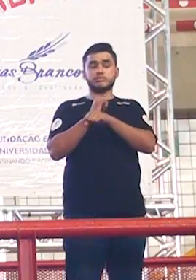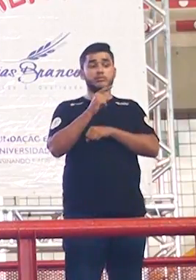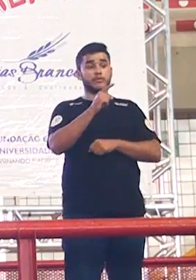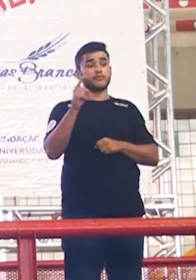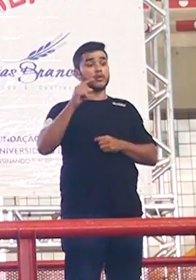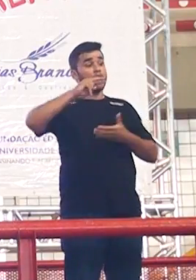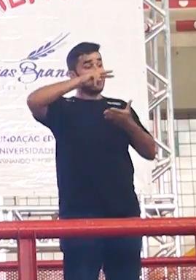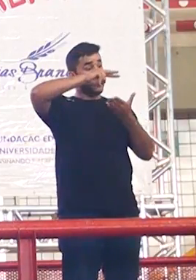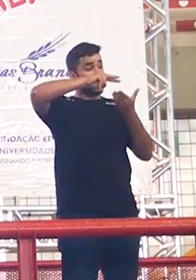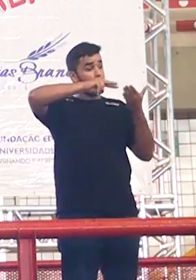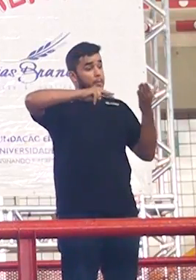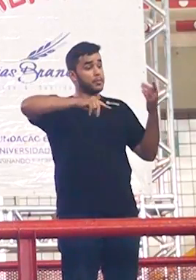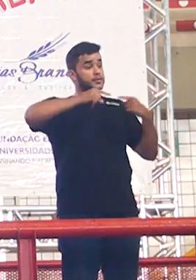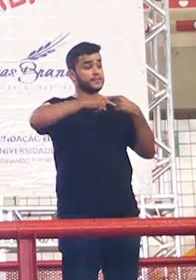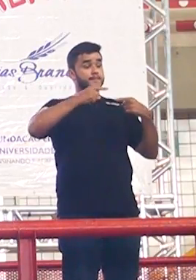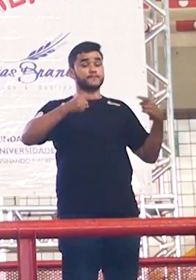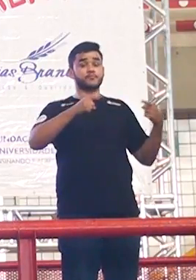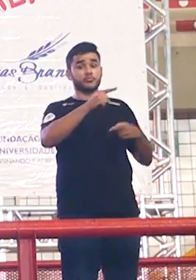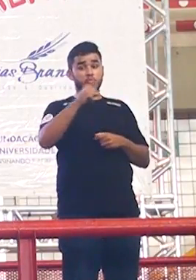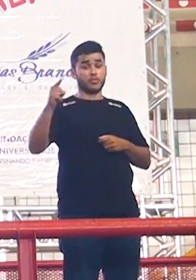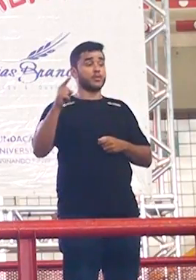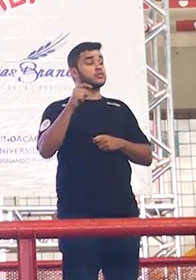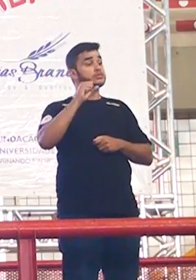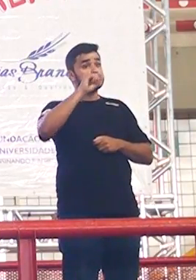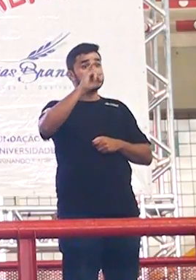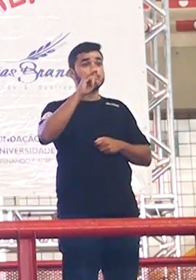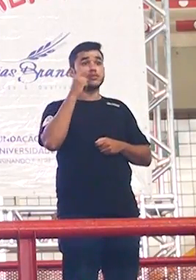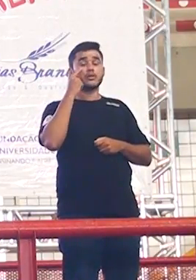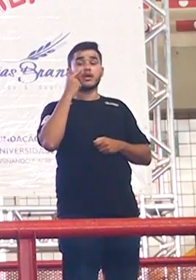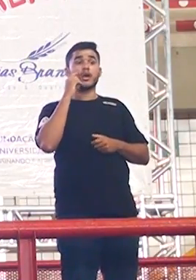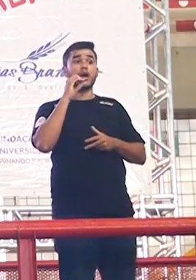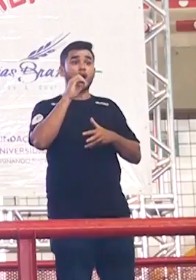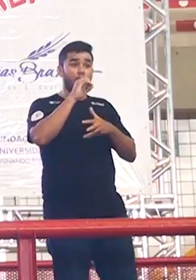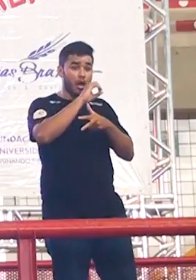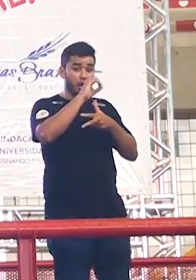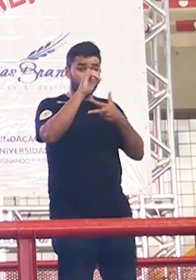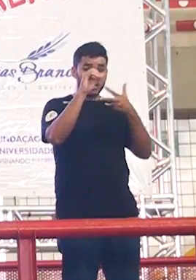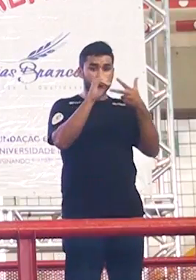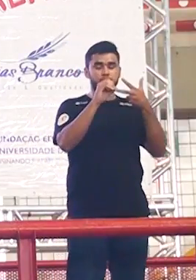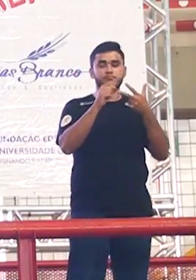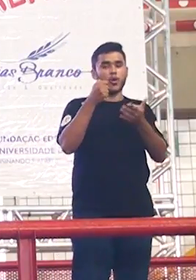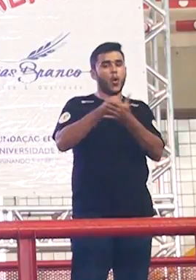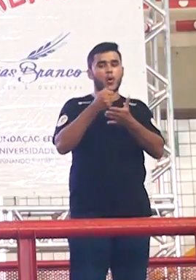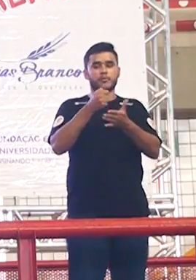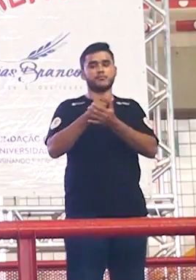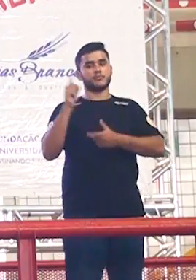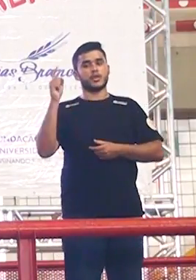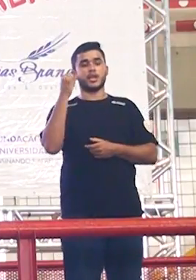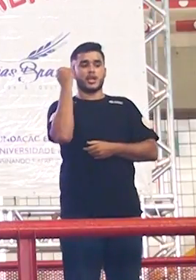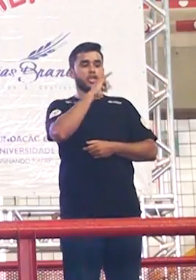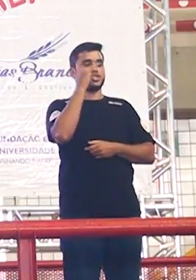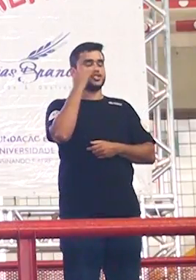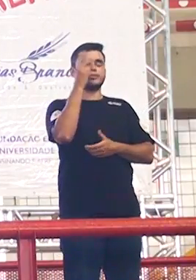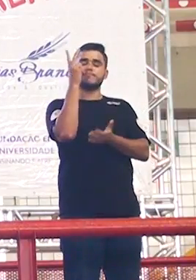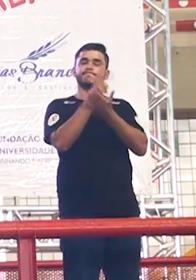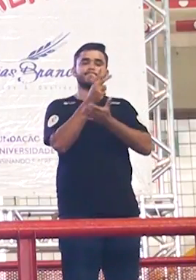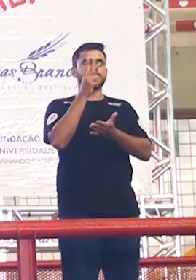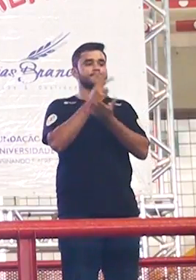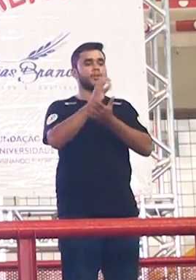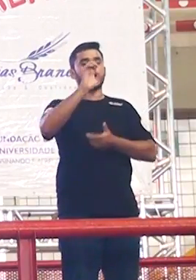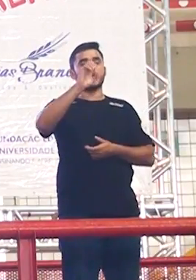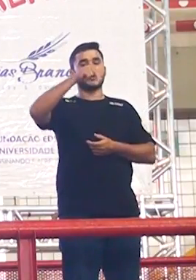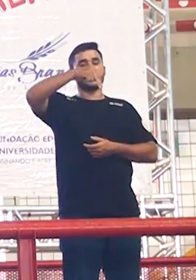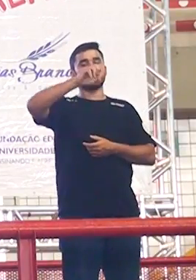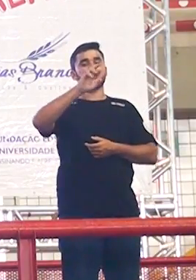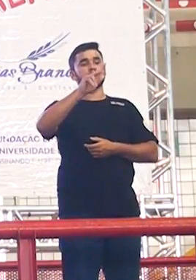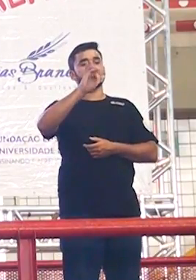com mais calma nesse material, porque, pessoal, se tem uma coisa que o Enem nunca deixa de cobrar, é energia. As mais